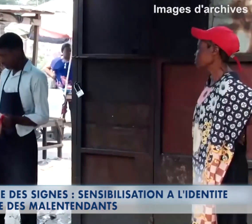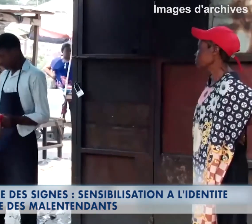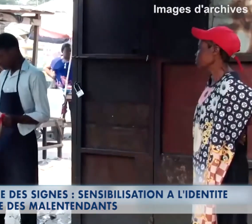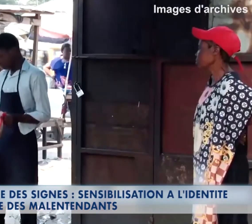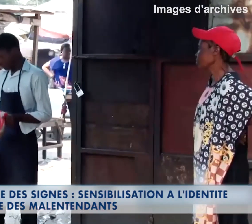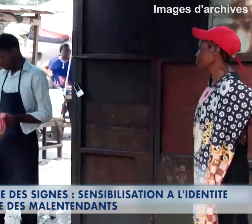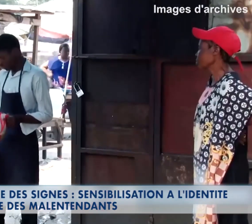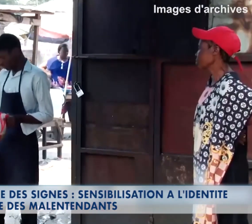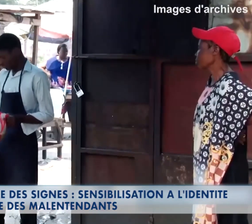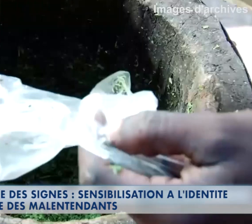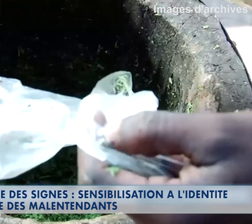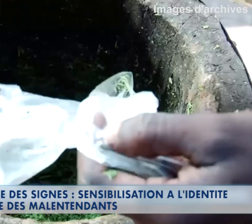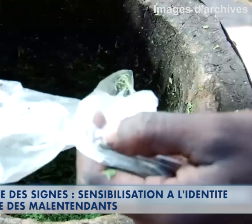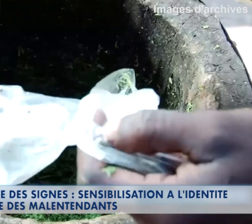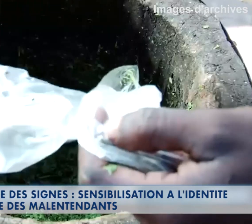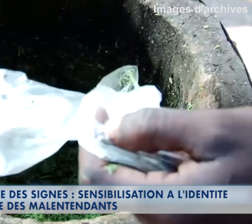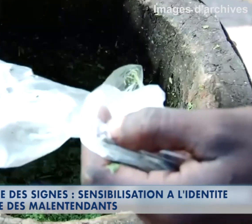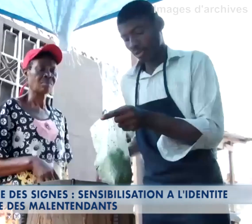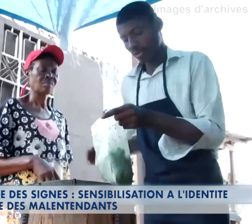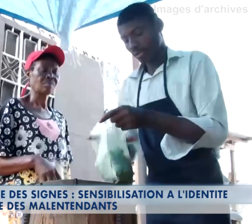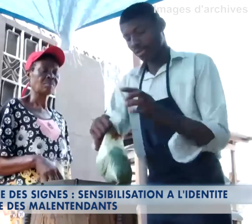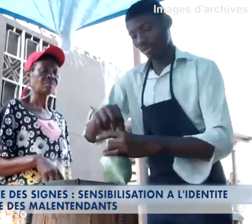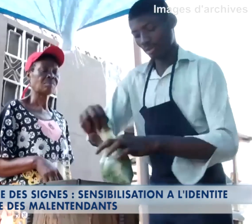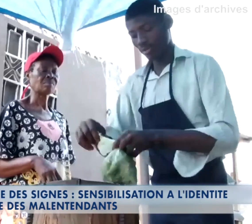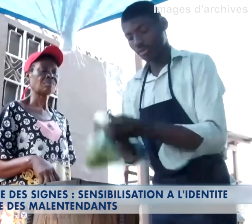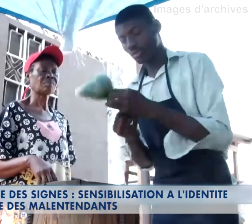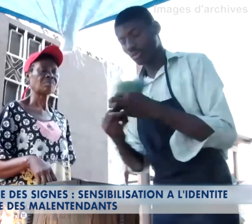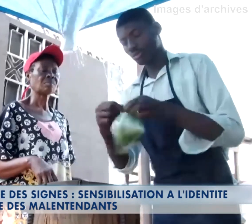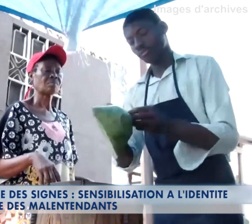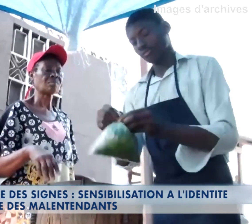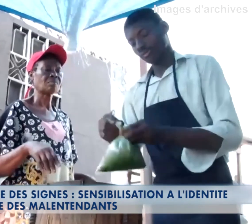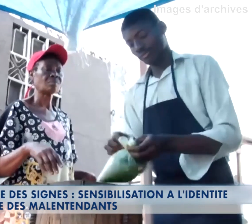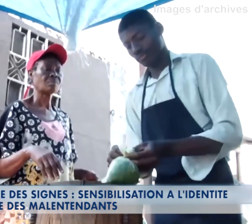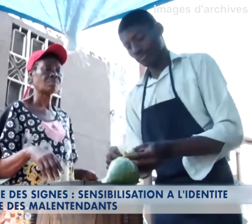du bois en lieu, place du métal ou du plastique, fait de ces machines les préférées des usagers.